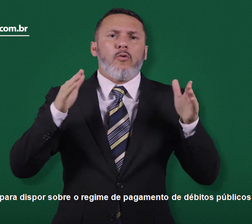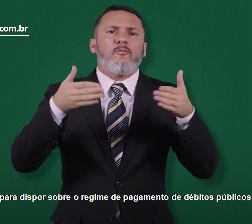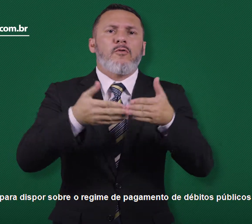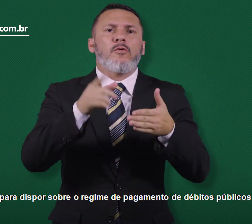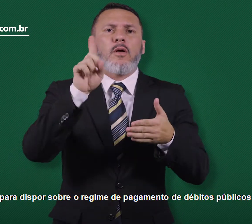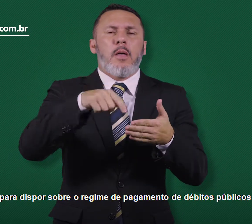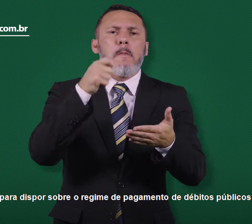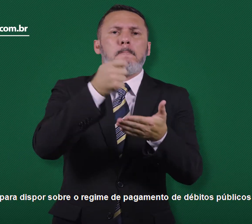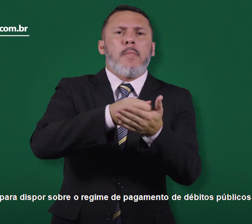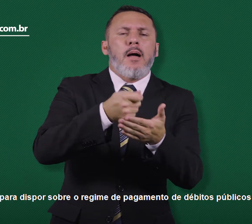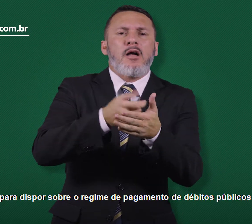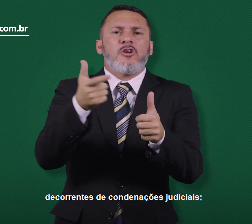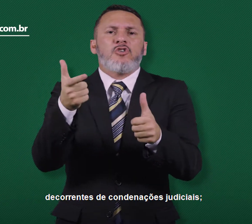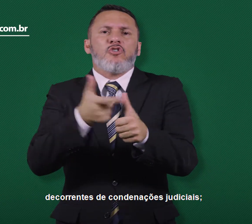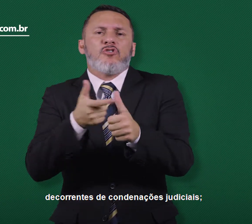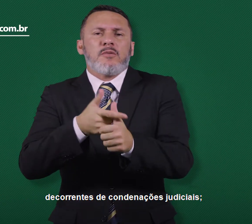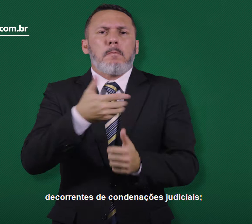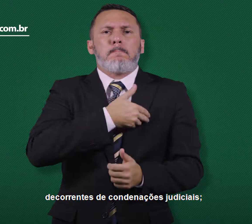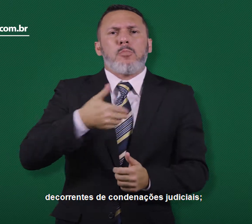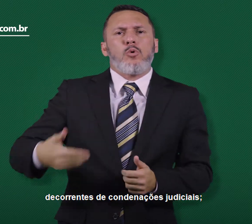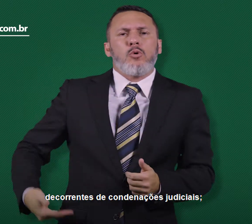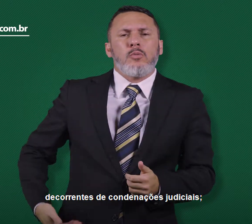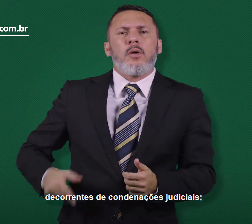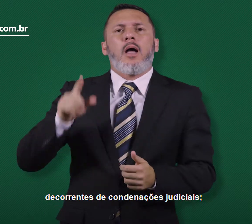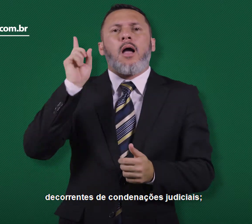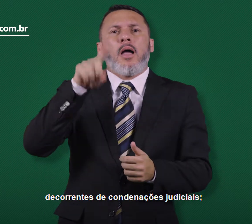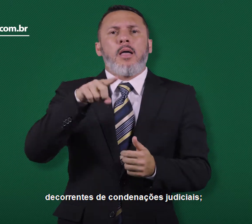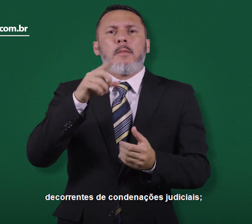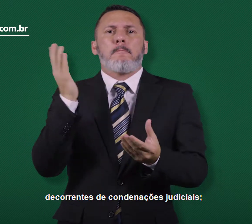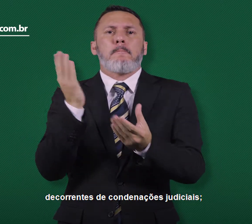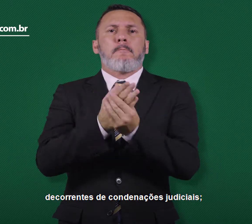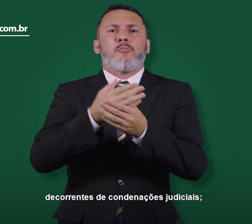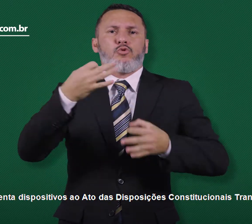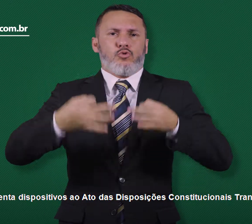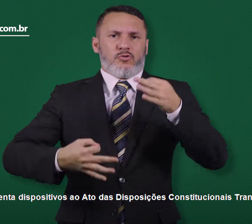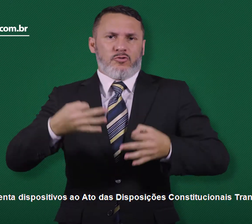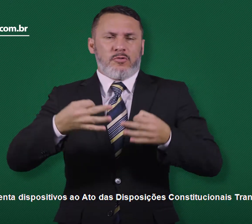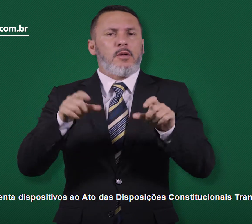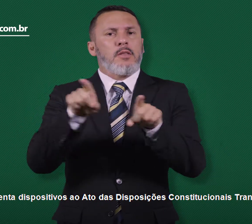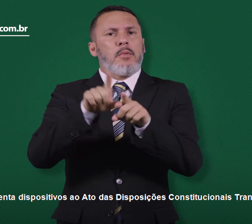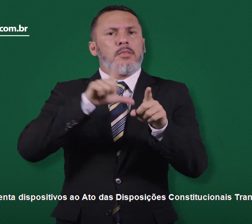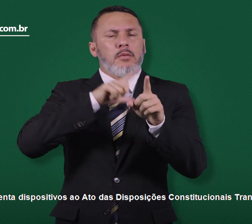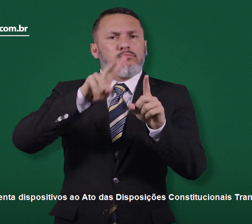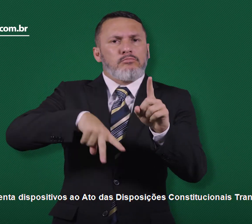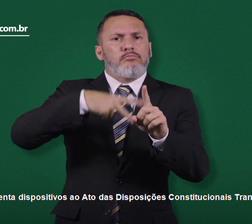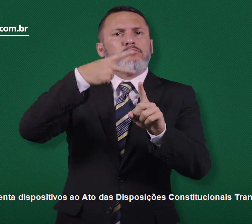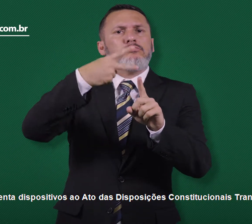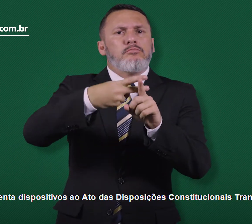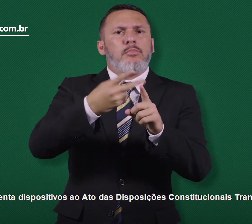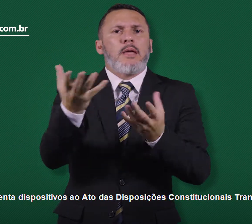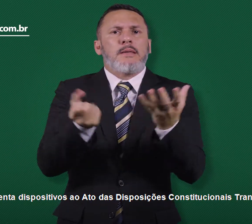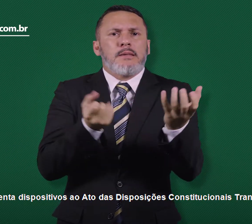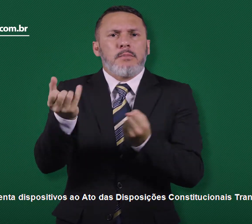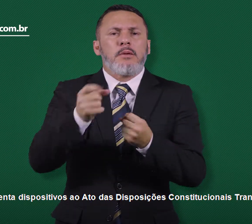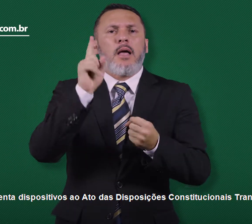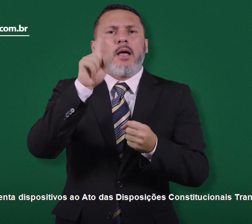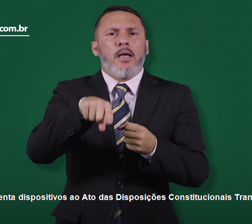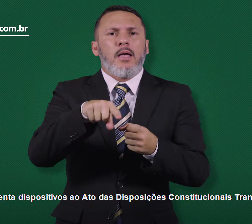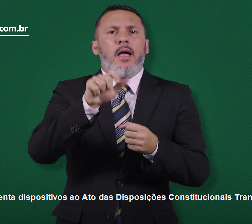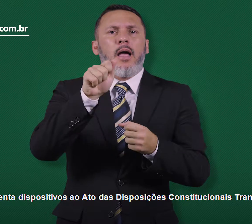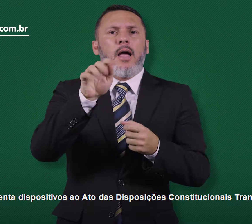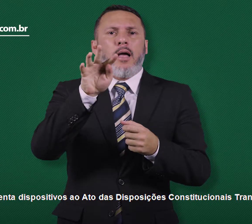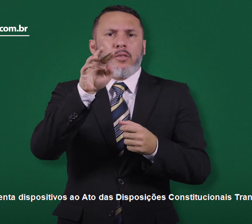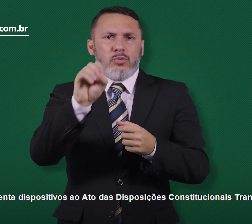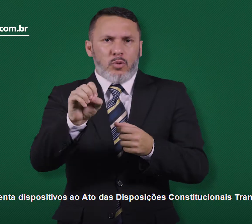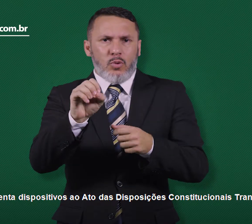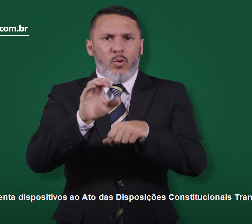de pagamento de débitos públicos decorrentes de condenações judiciais e acrescenta dispositivos ao ato das